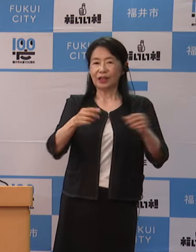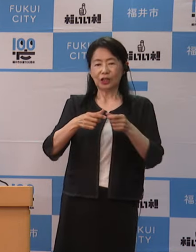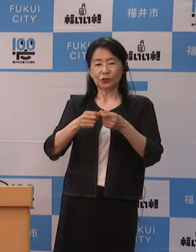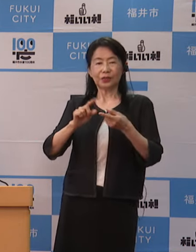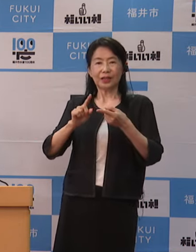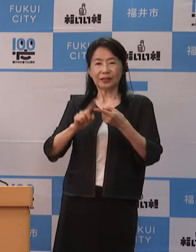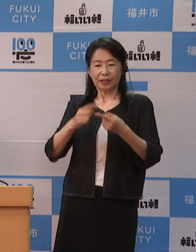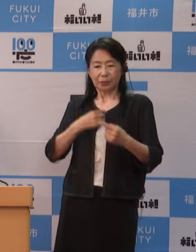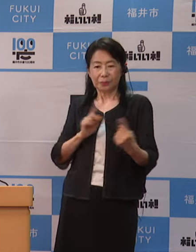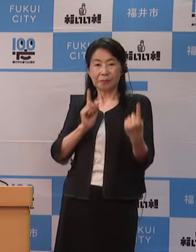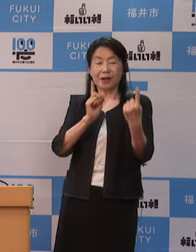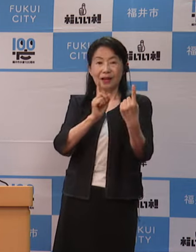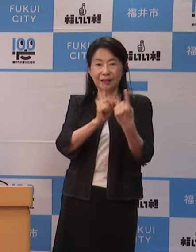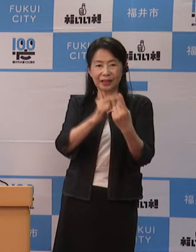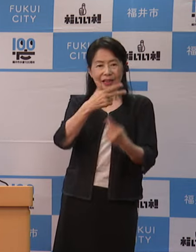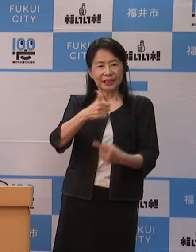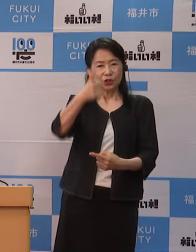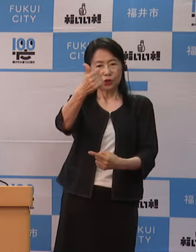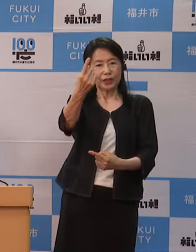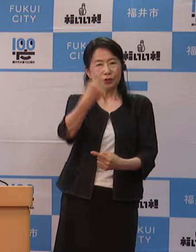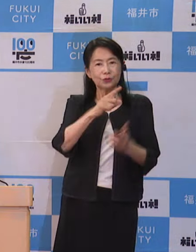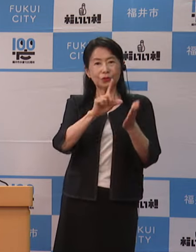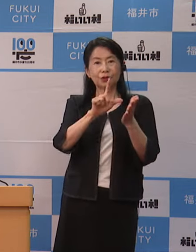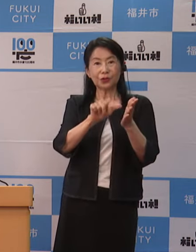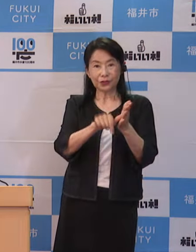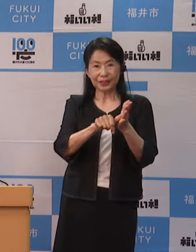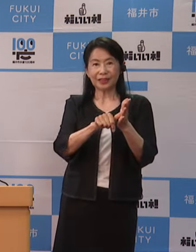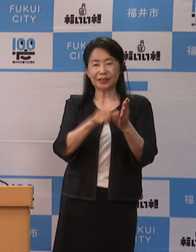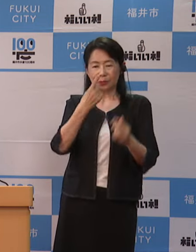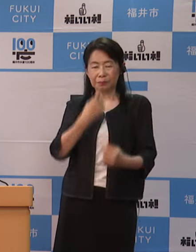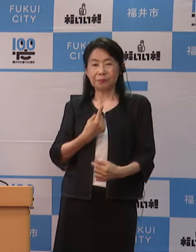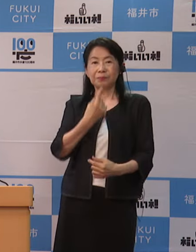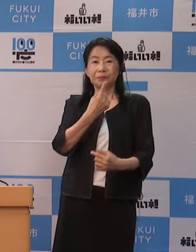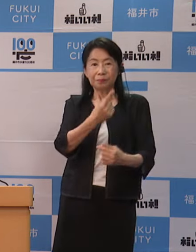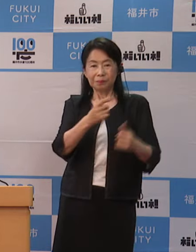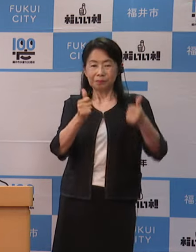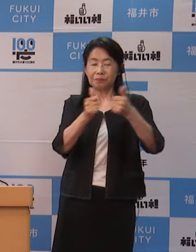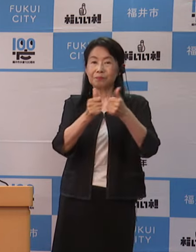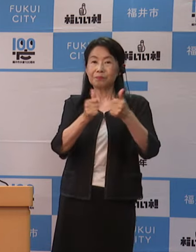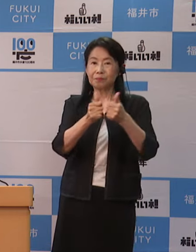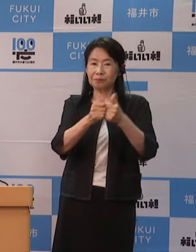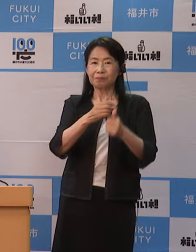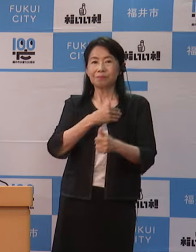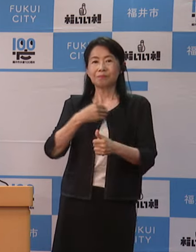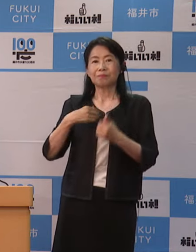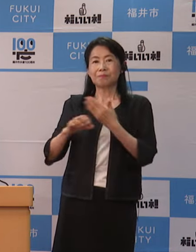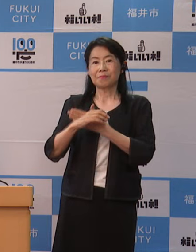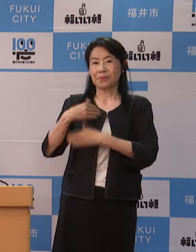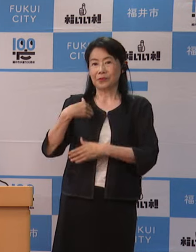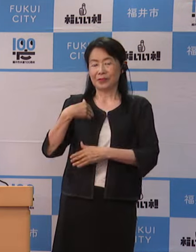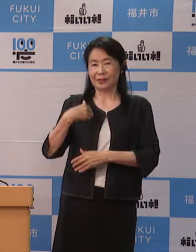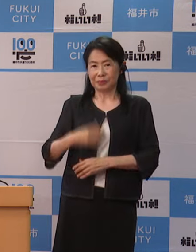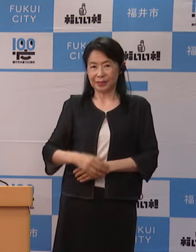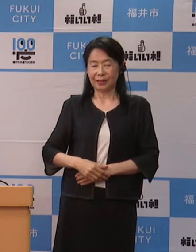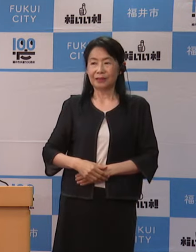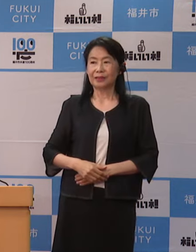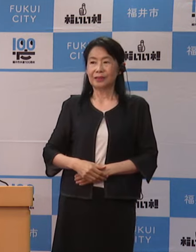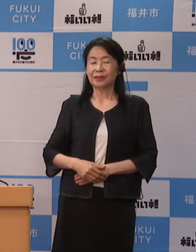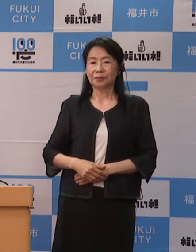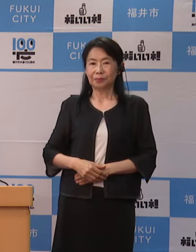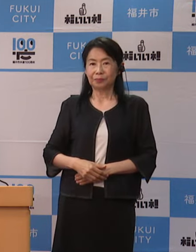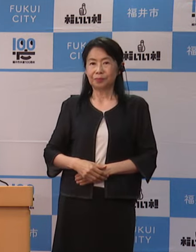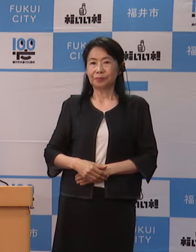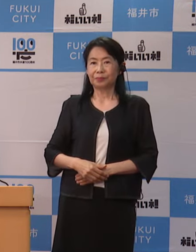的に何か市長さんが来ることがあれば、そういったことも可能かなとは思うんですけども、それまだきっち